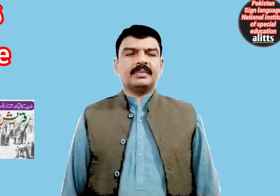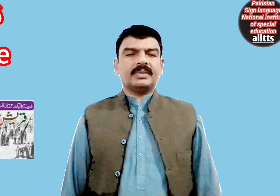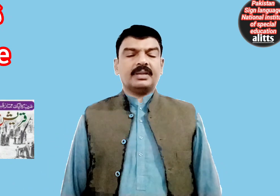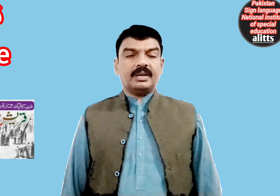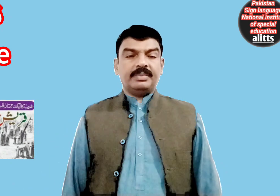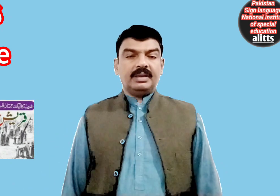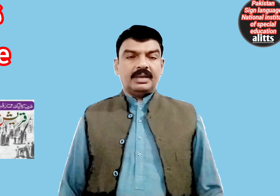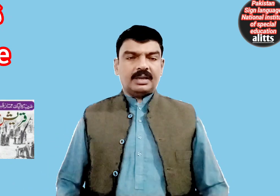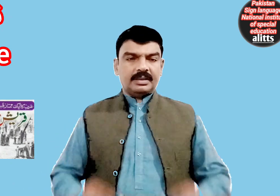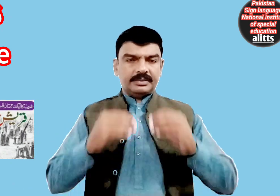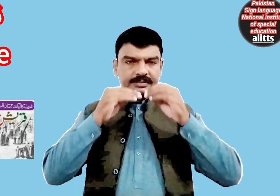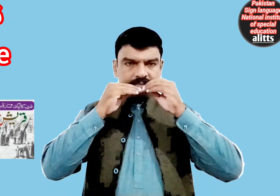कबीला।